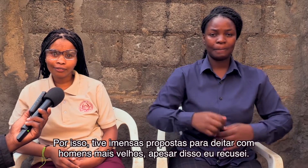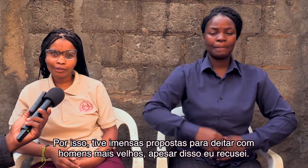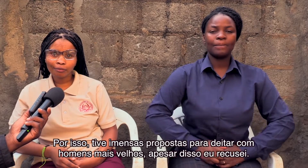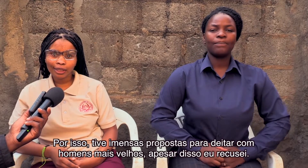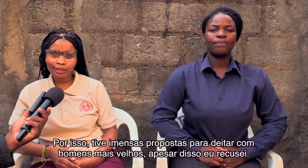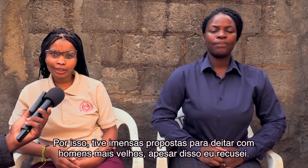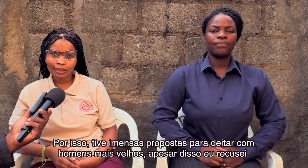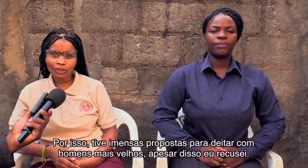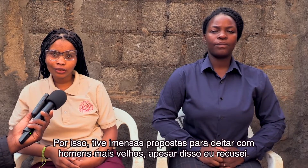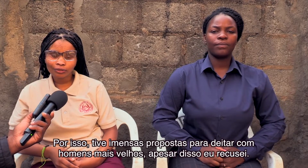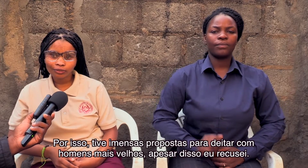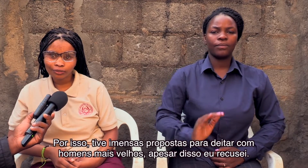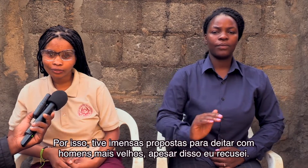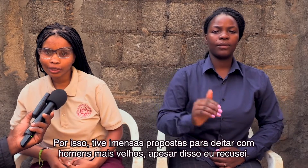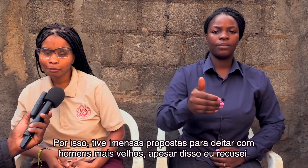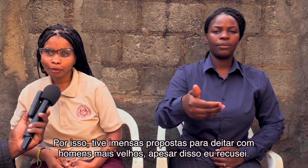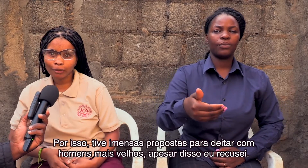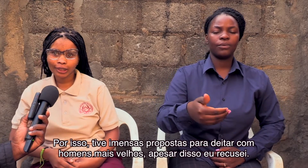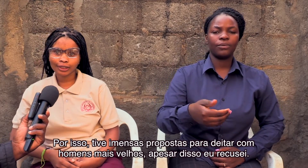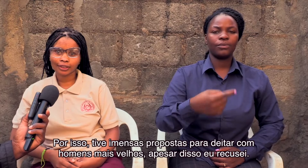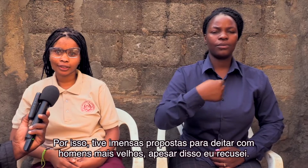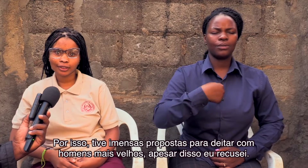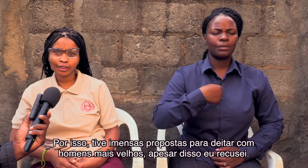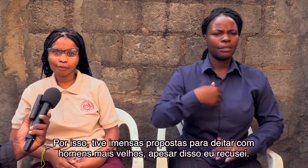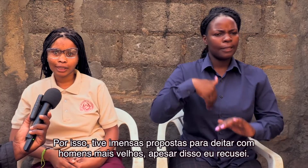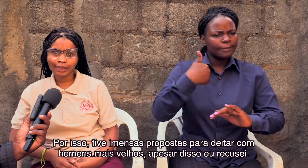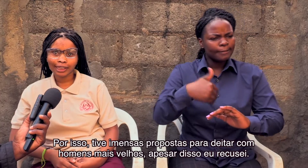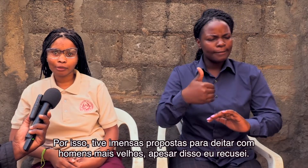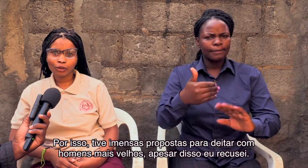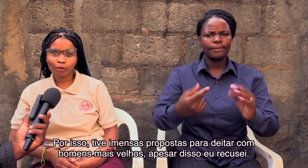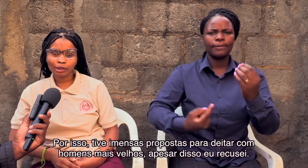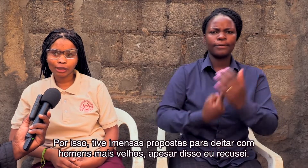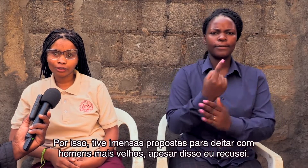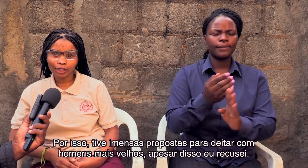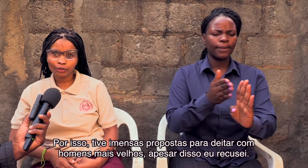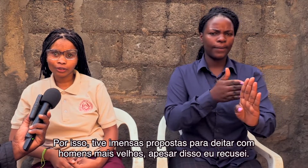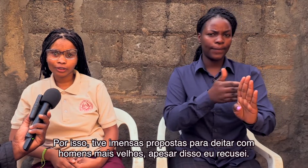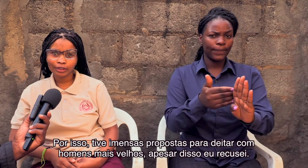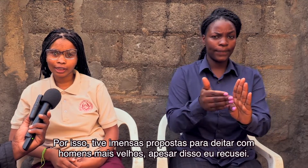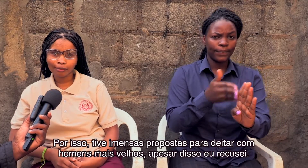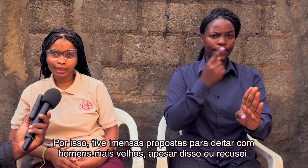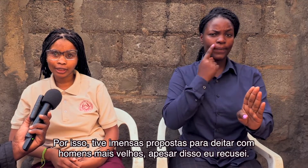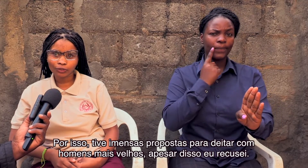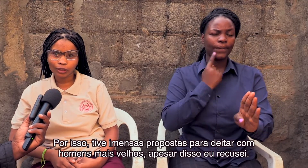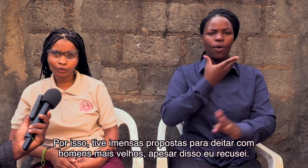tive imensas propostas para deitar-me com homens mais velhos. E apesar disto eu